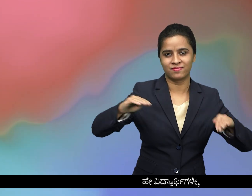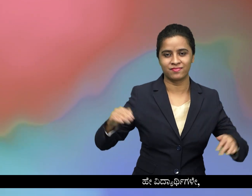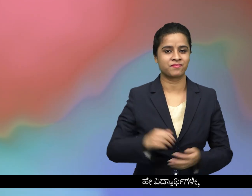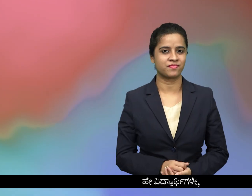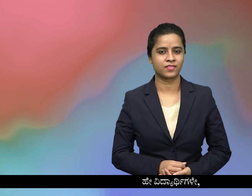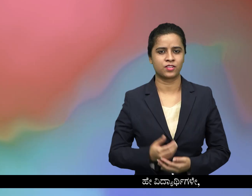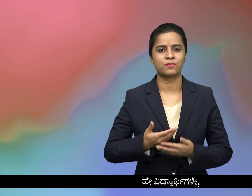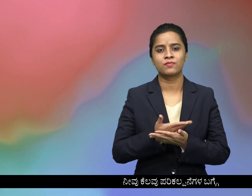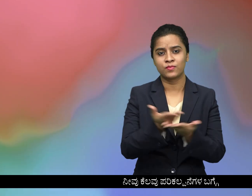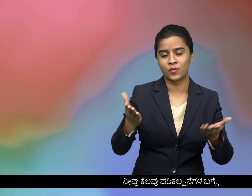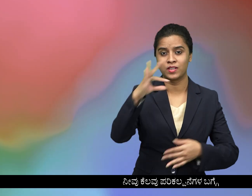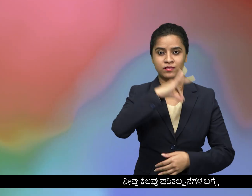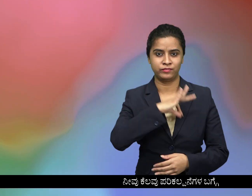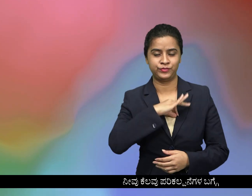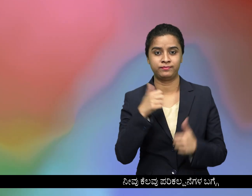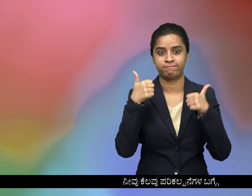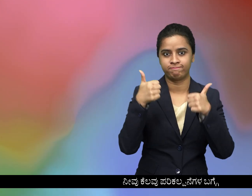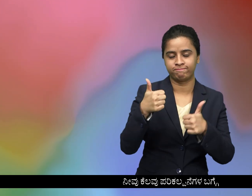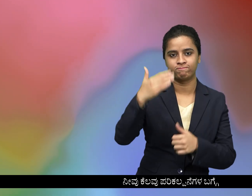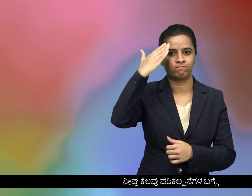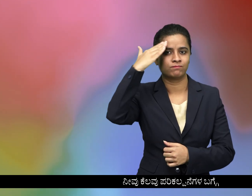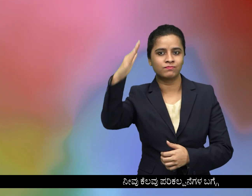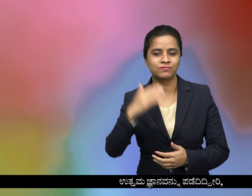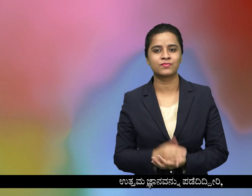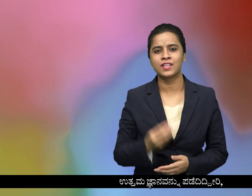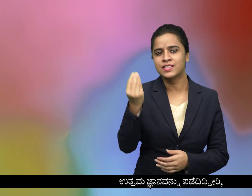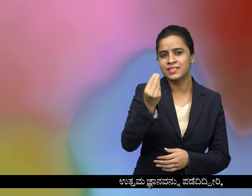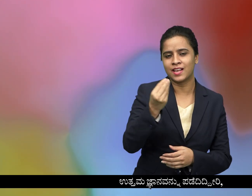ವಿದ್ಯಾರ್ಥಿಗಳೇ, ನೀವು ಕೆಲವು ಪರಿಕಲ್ಪನೆಗಳ ಬಗ್ಗೆ ಉತ್ತಮ ಜ್ಞಾನವನ್ನ ಪಡೆದಿದ್ದೀರಿ.